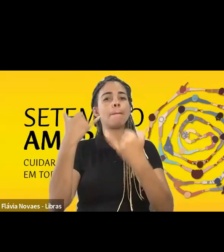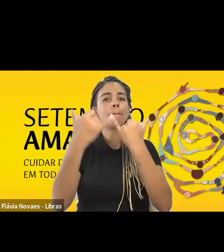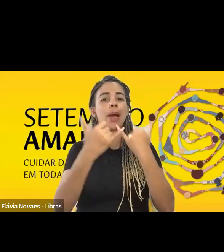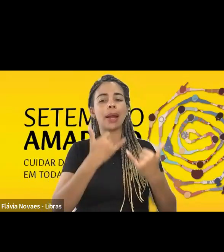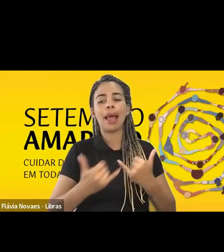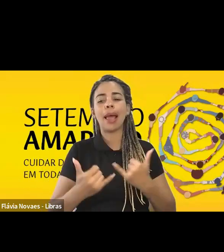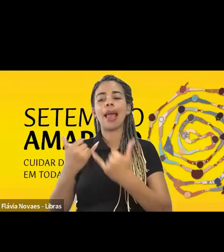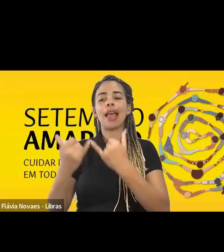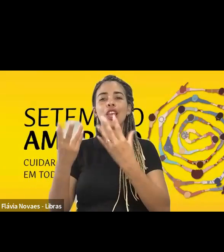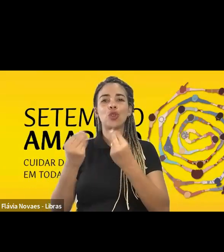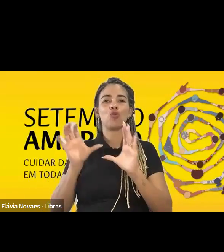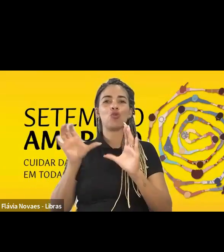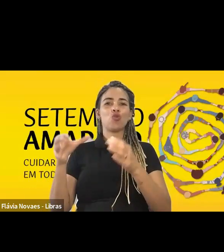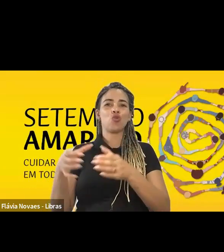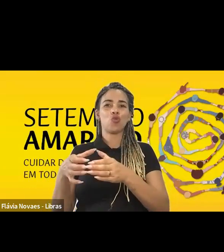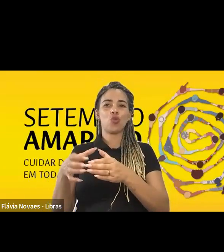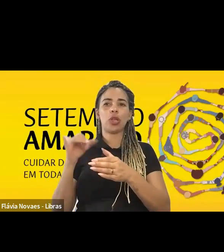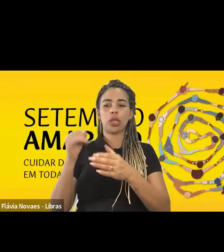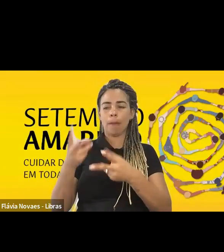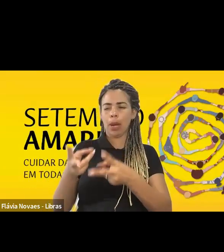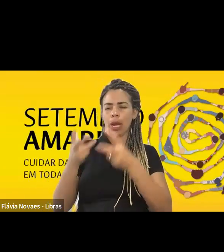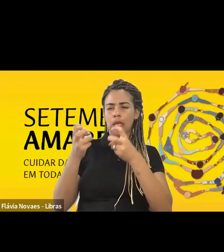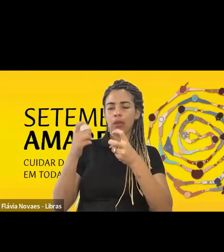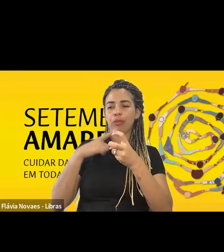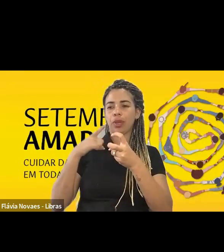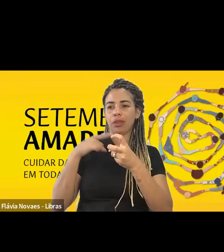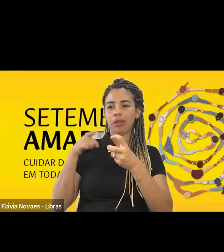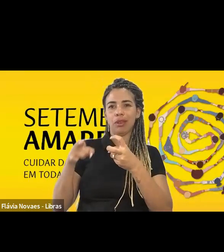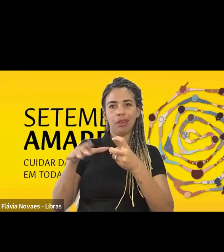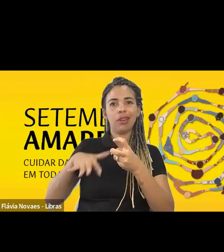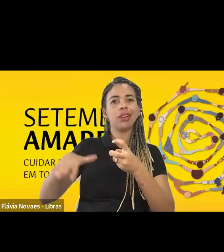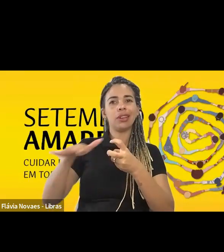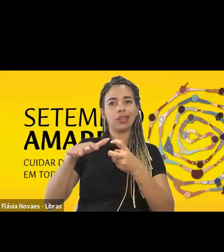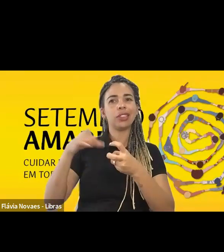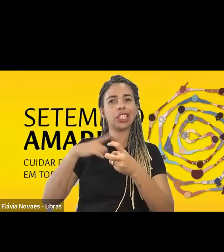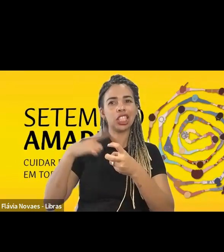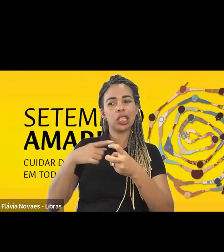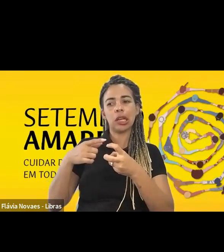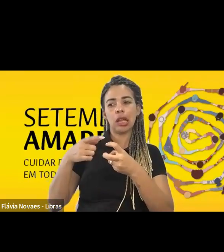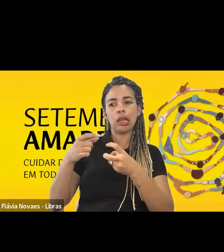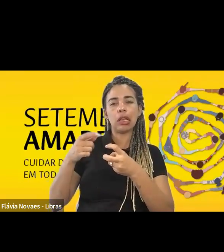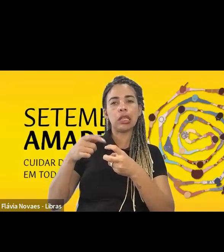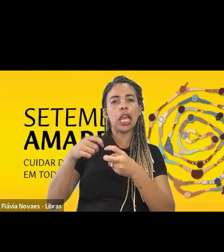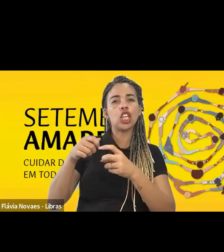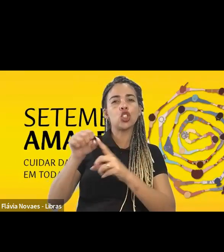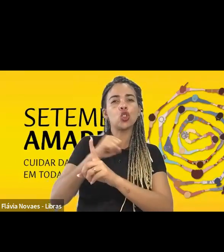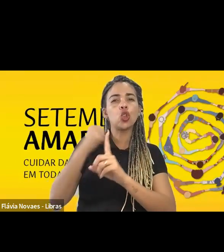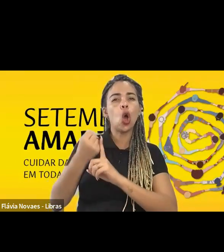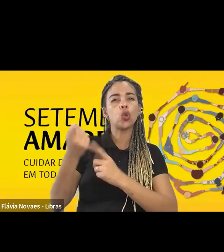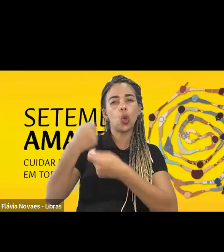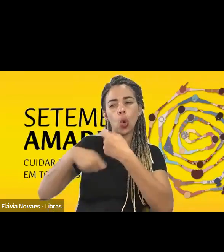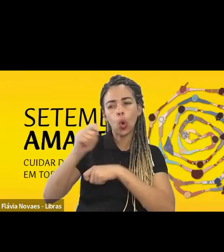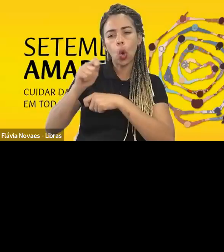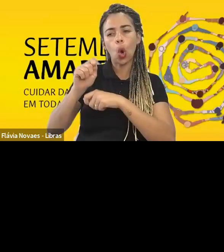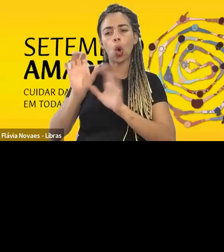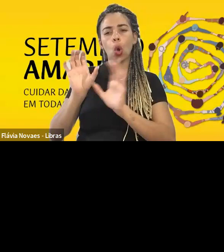si, né? Quando olhando, né, fazendo um recorte de nível socioeconômico, de grupo social e grupo